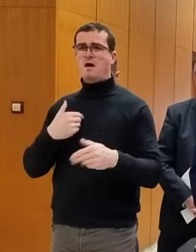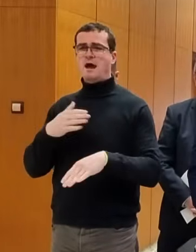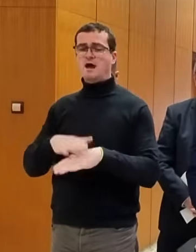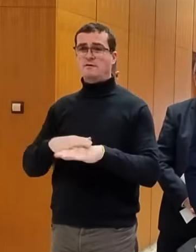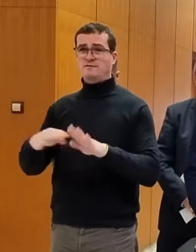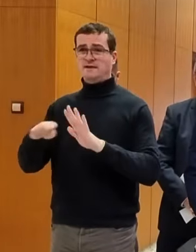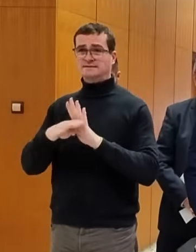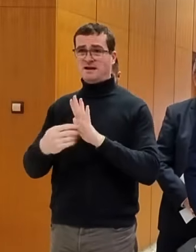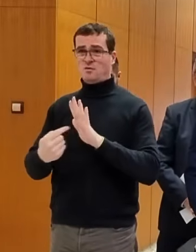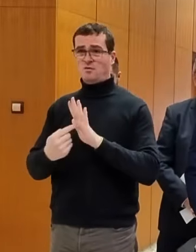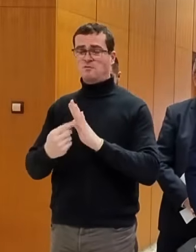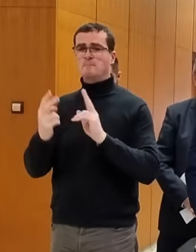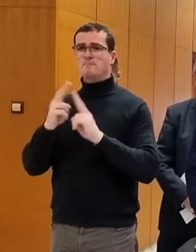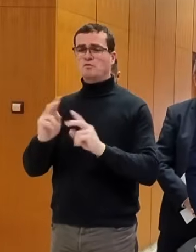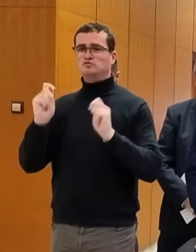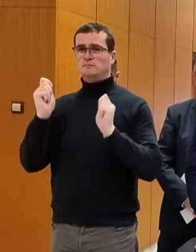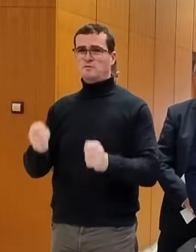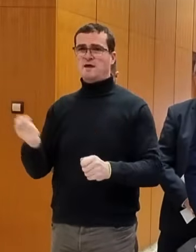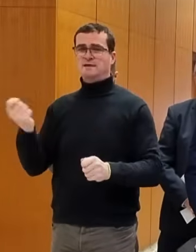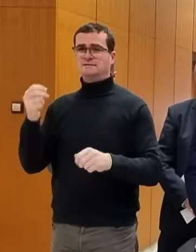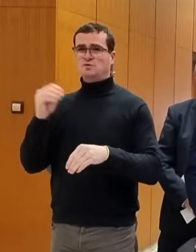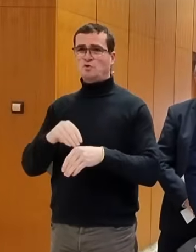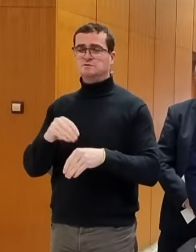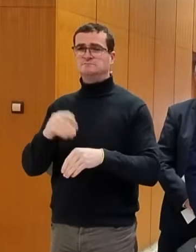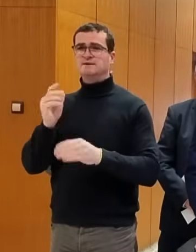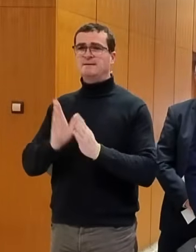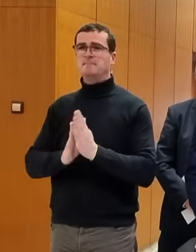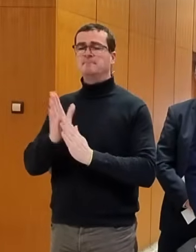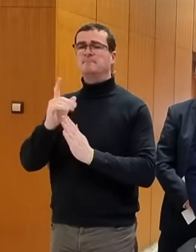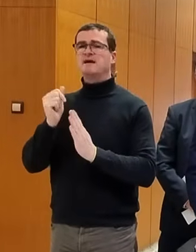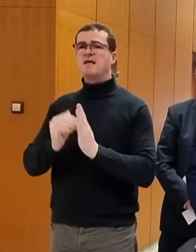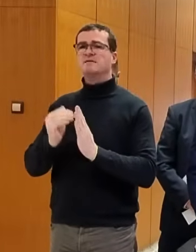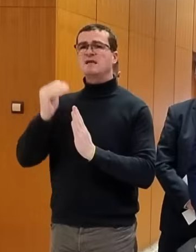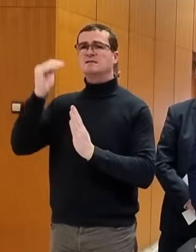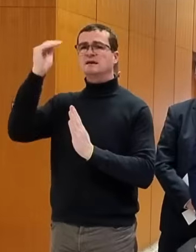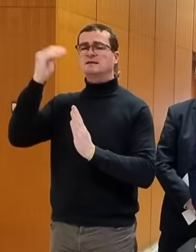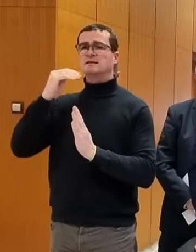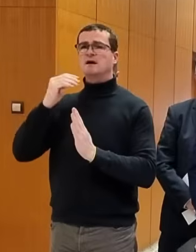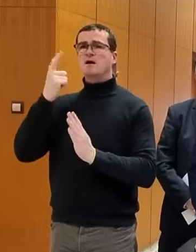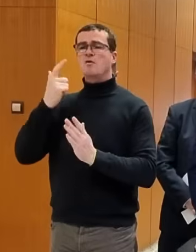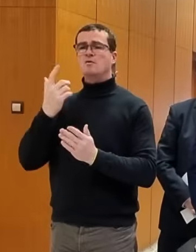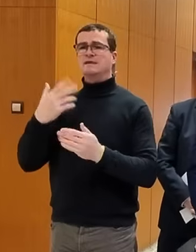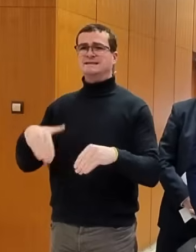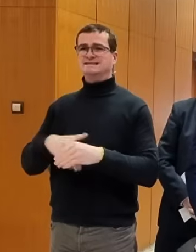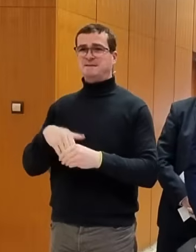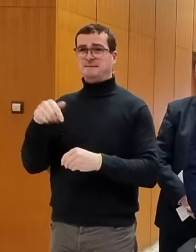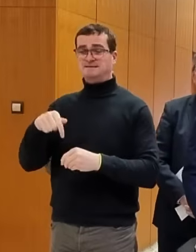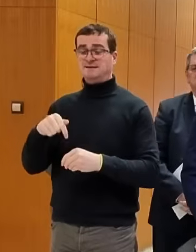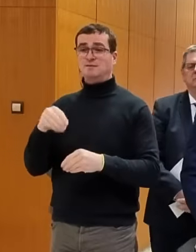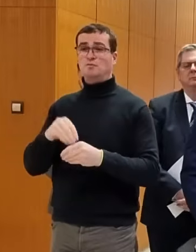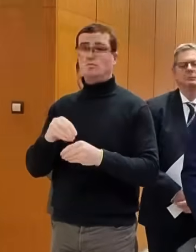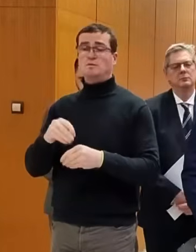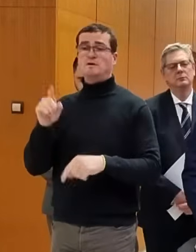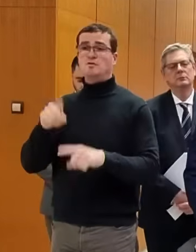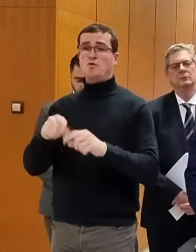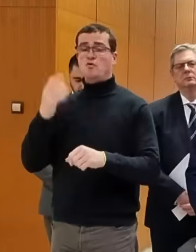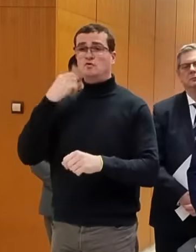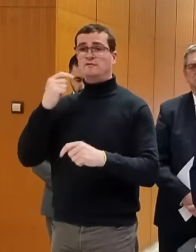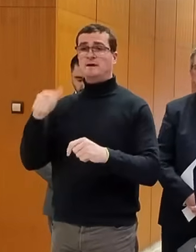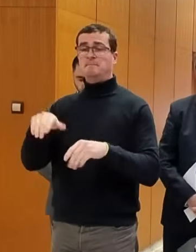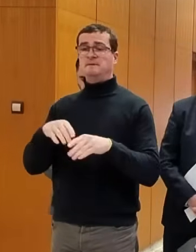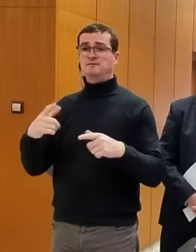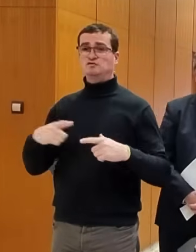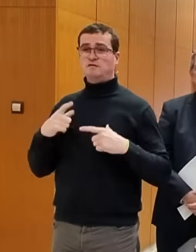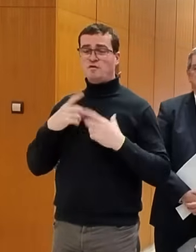v zákone, že môže podať trestné oznámenie iba v línii svojich nadriadených, v orgáne, kde pracuje. Ak teda nejaký človek na